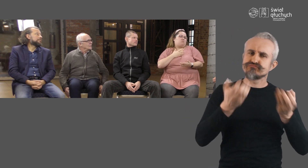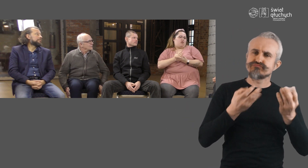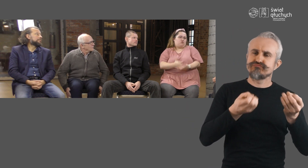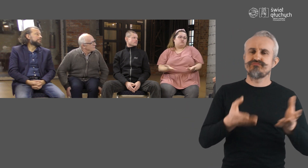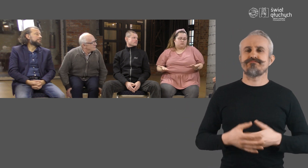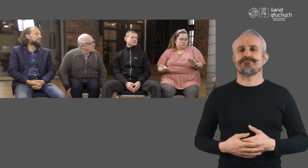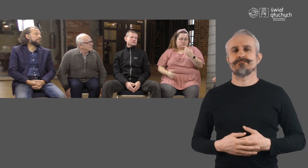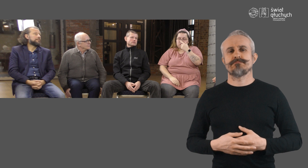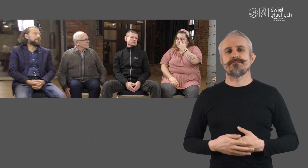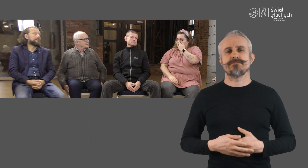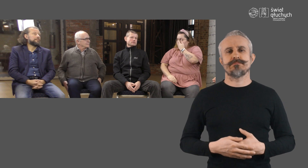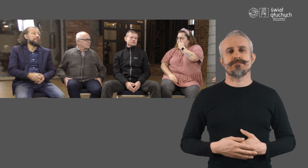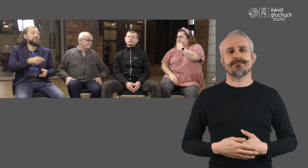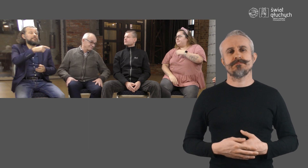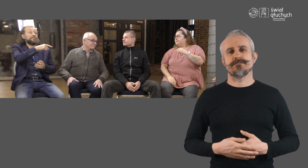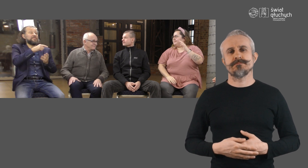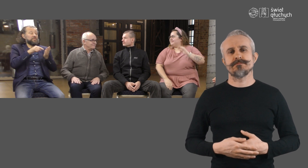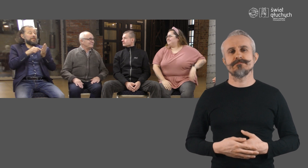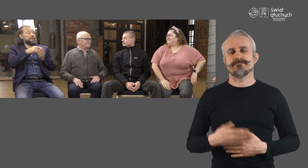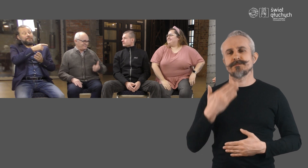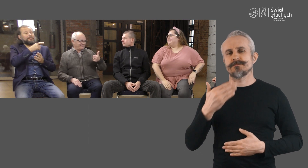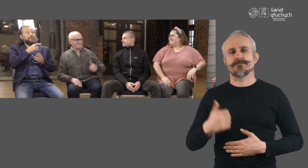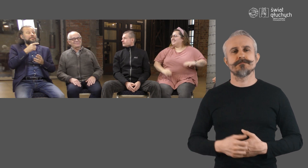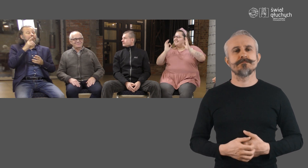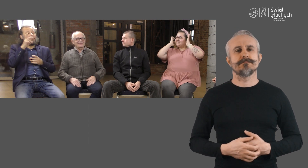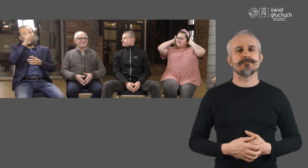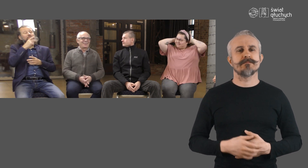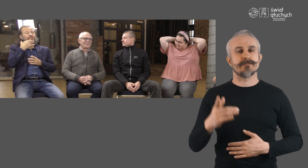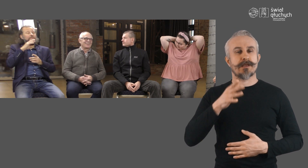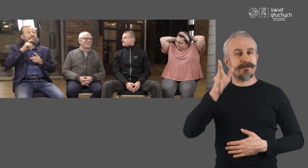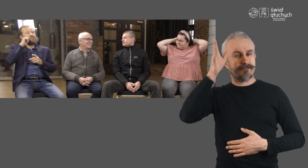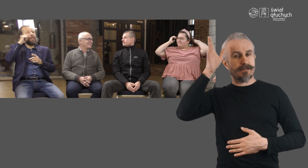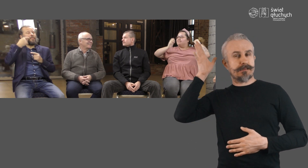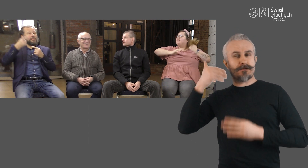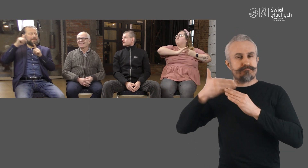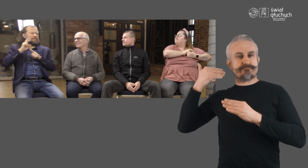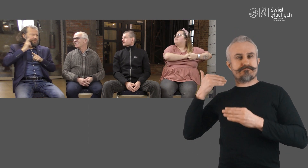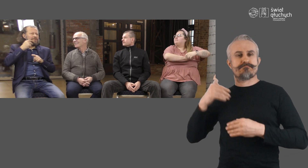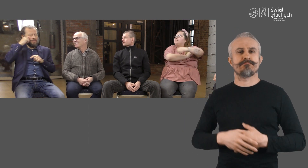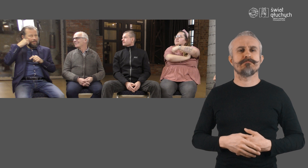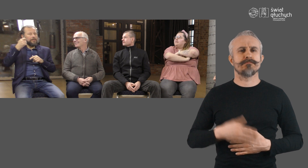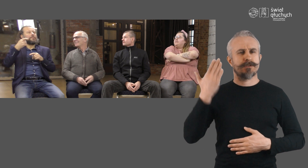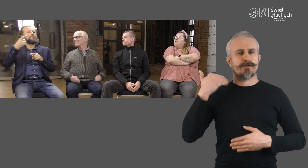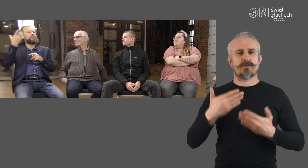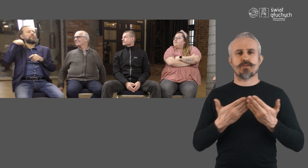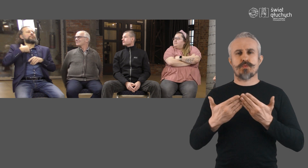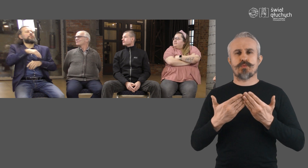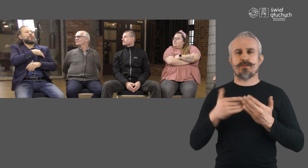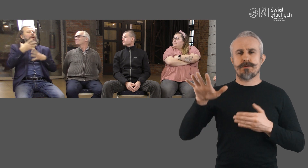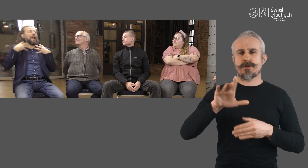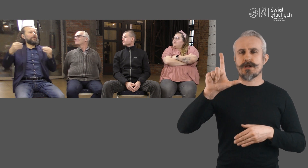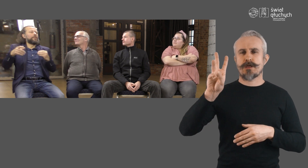się chwalić, ale mogę przyznać, że sobie radzimy w tym temacie. No właśnie, rodzice,